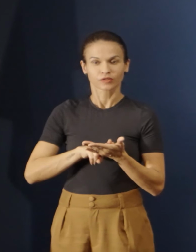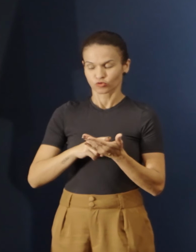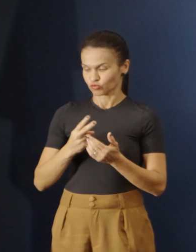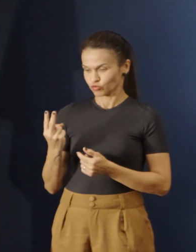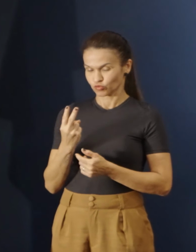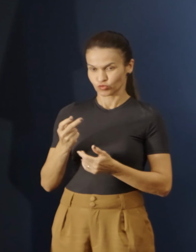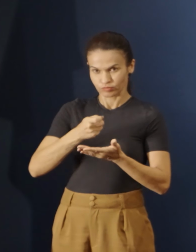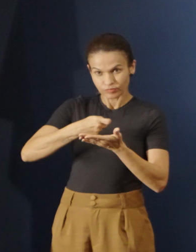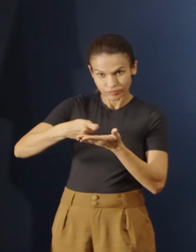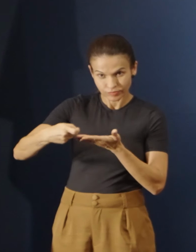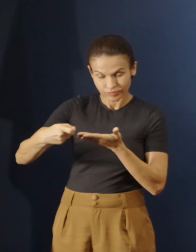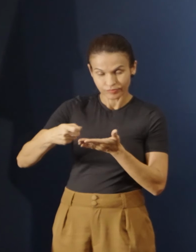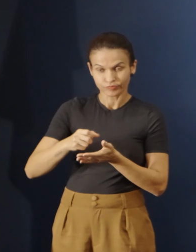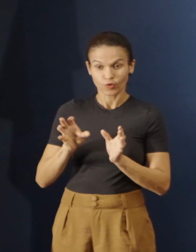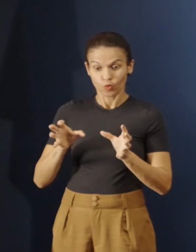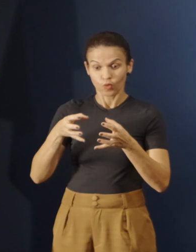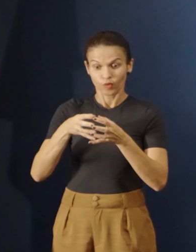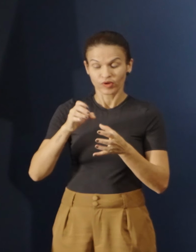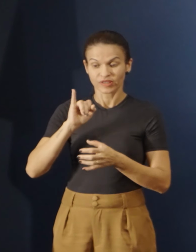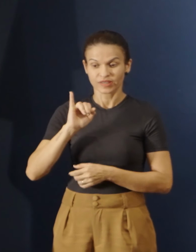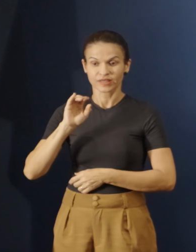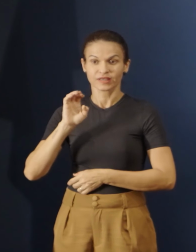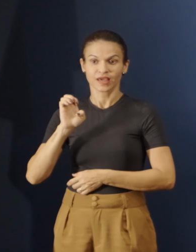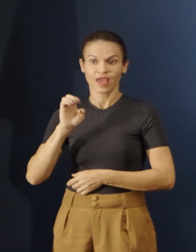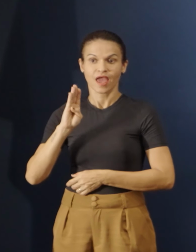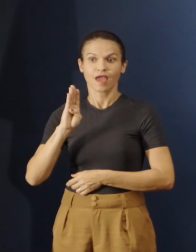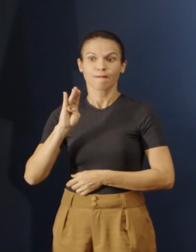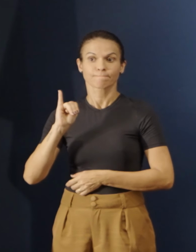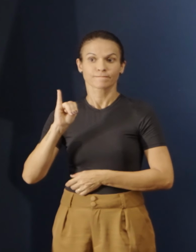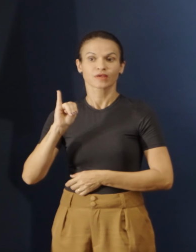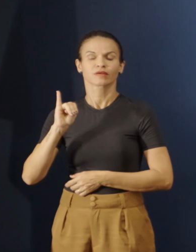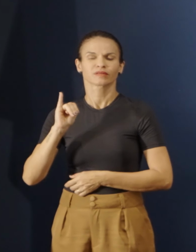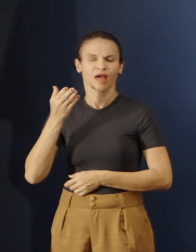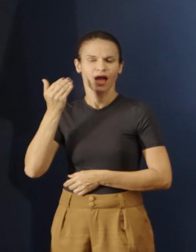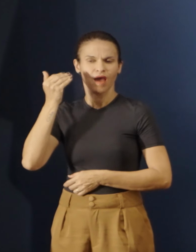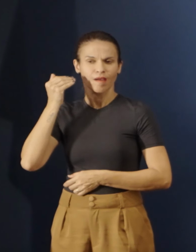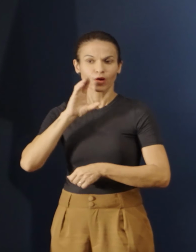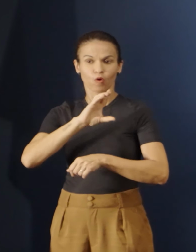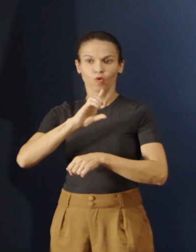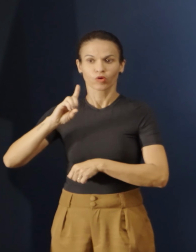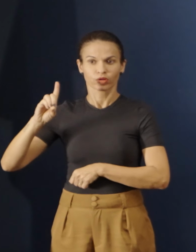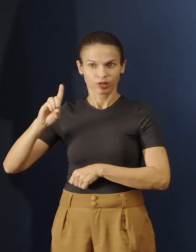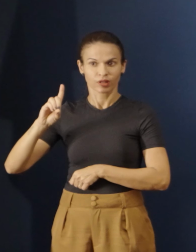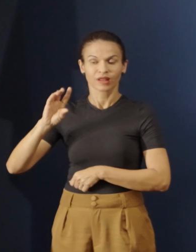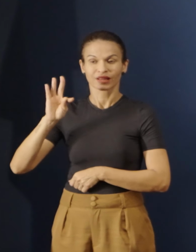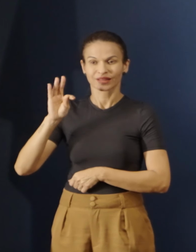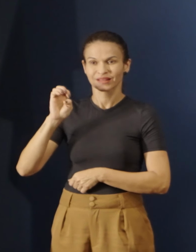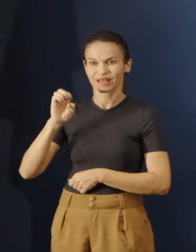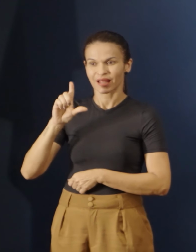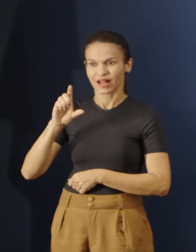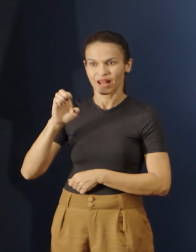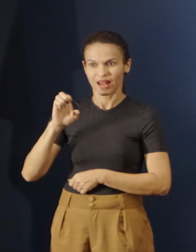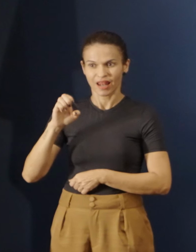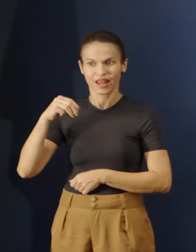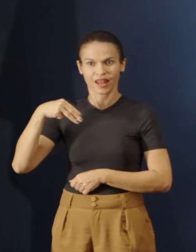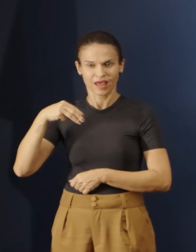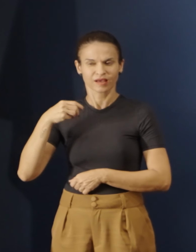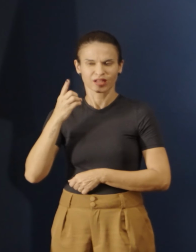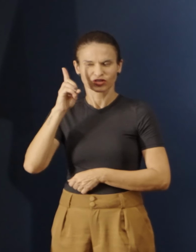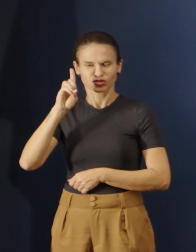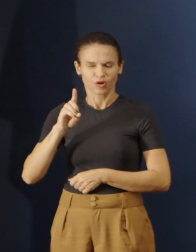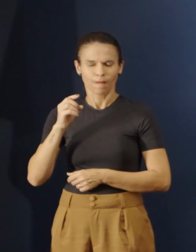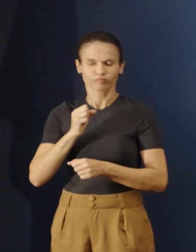Bandeira. Então, a equipe do IEB, na época, era comandada, coordenada pela Tele Ancona Lopes, que foi diretora há muitos anos lá do